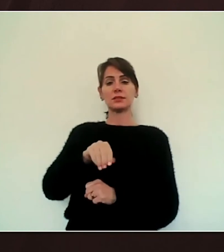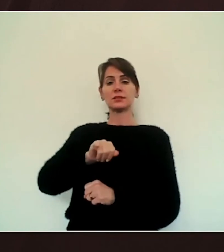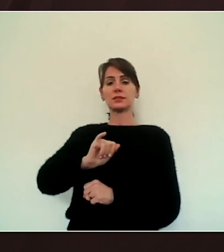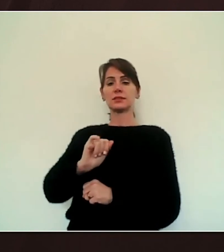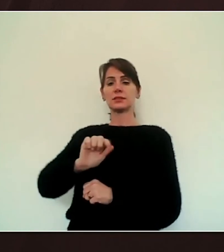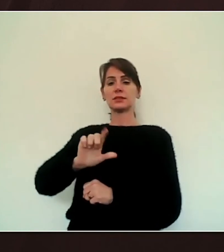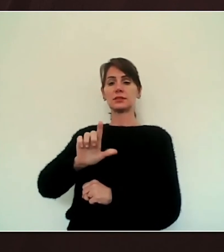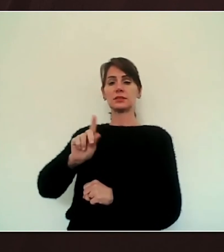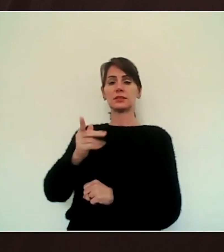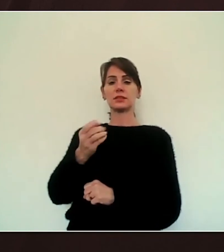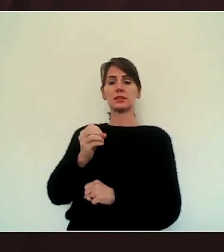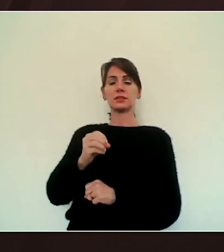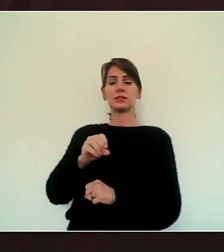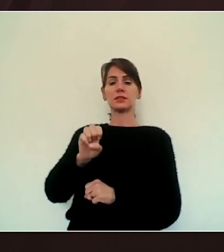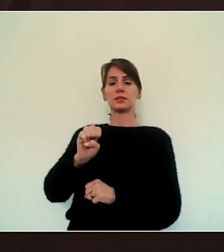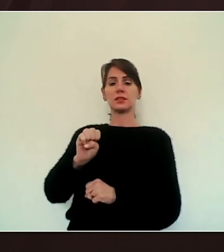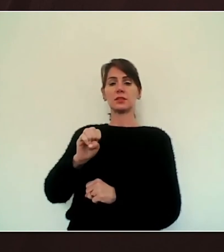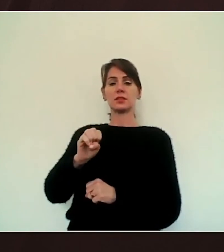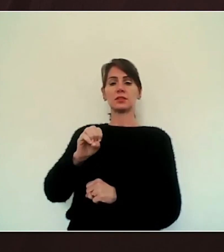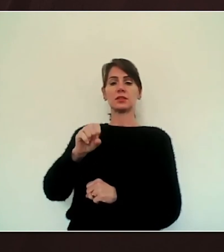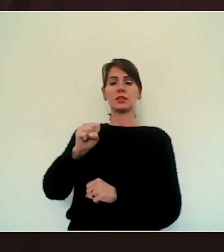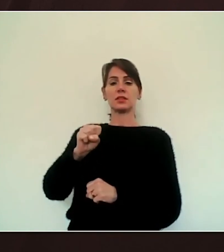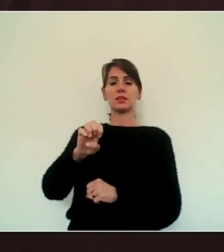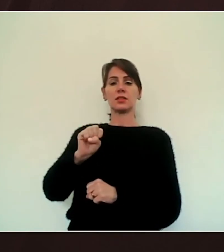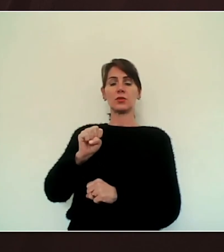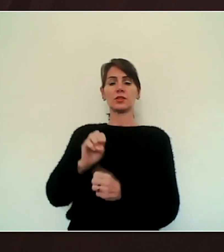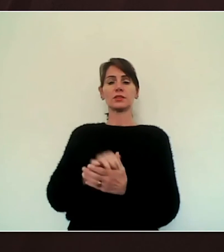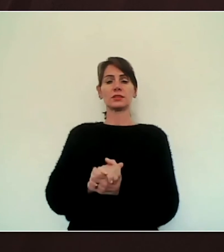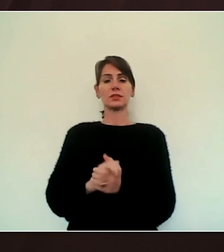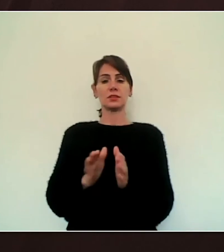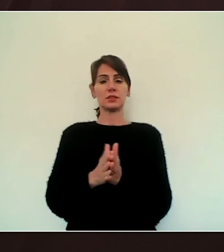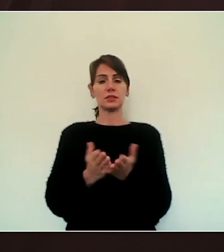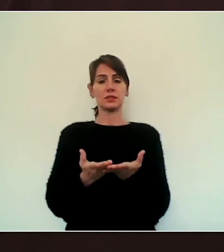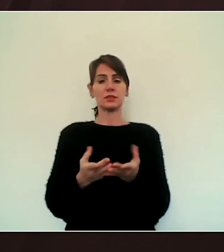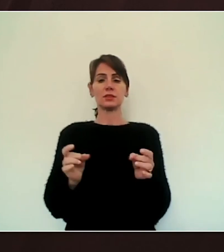E esses livros são sementes que estão produzindo frutos.